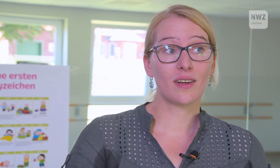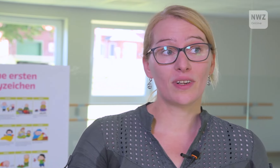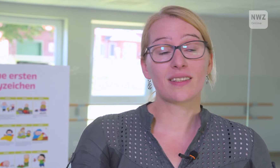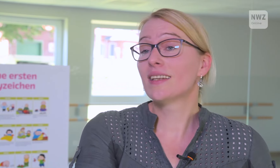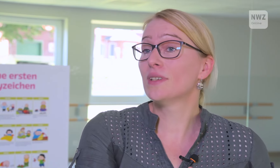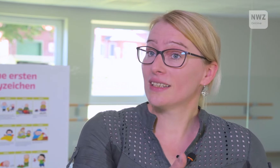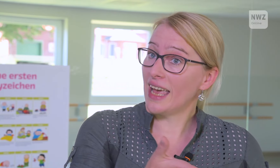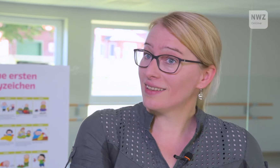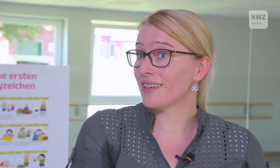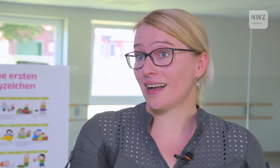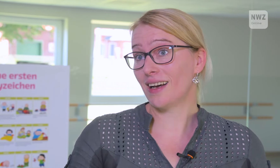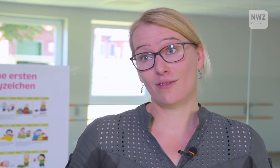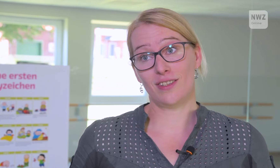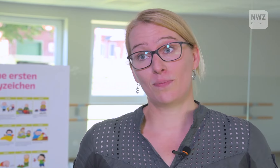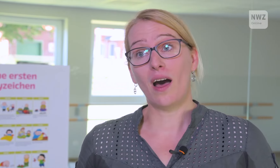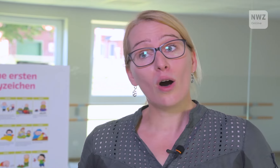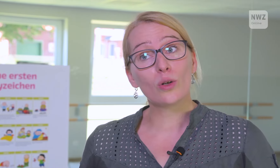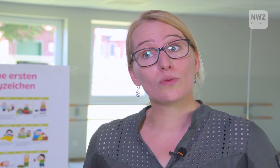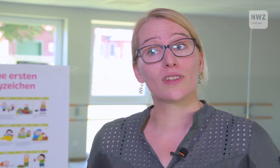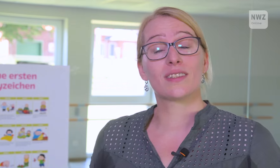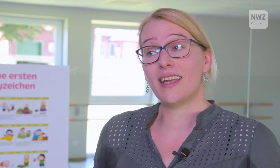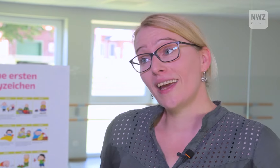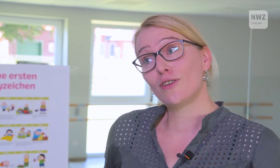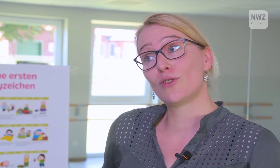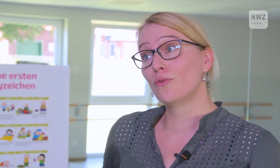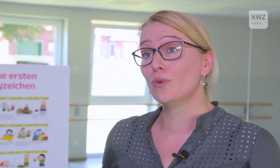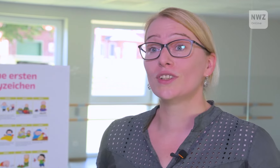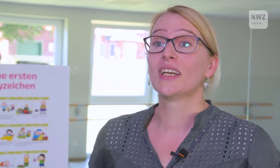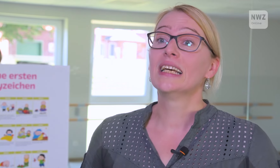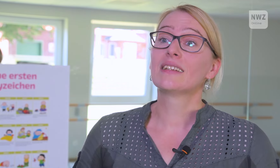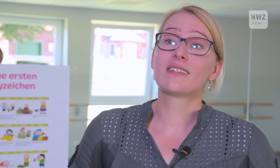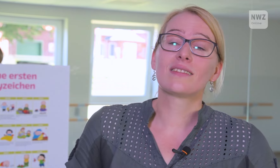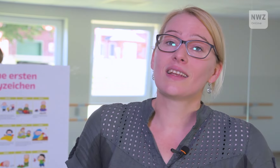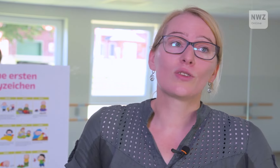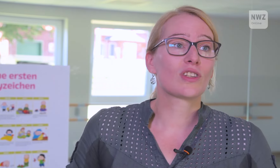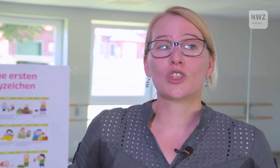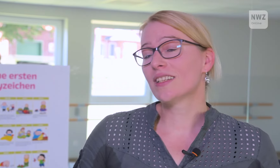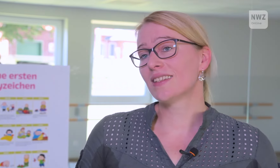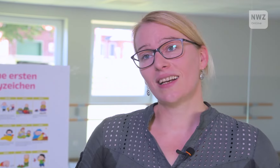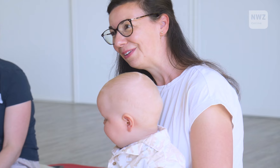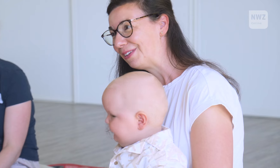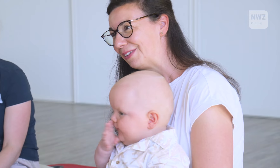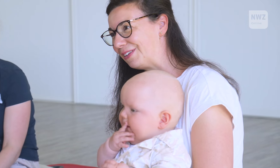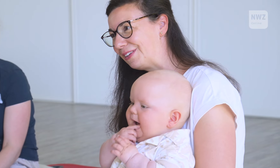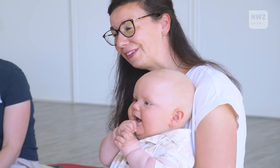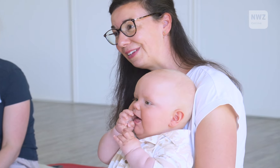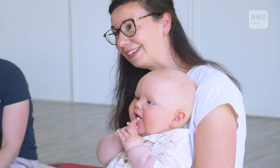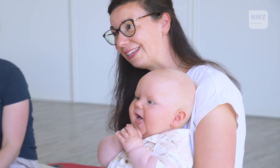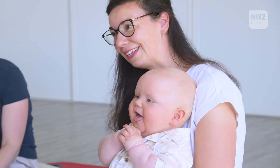wenn das Kind mit ihren Händen sagen kann, was es braucht und was es denkt, was es fühlt. Dadurch gestaltet sich der ganze Alltag viel leichter.